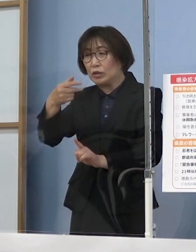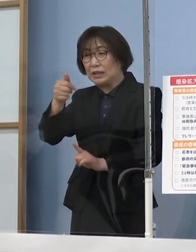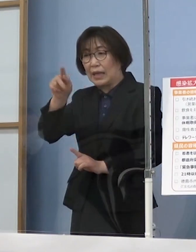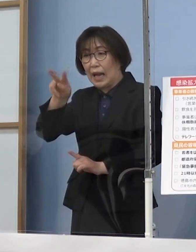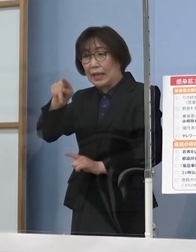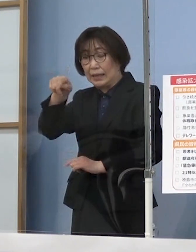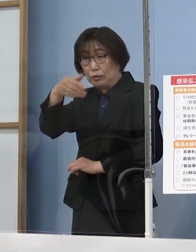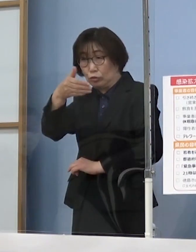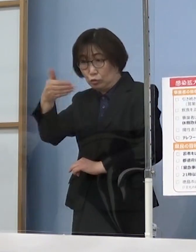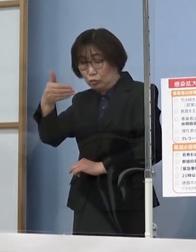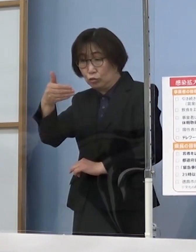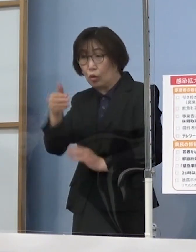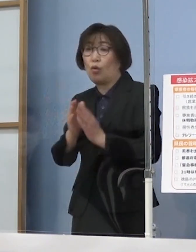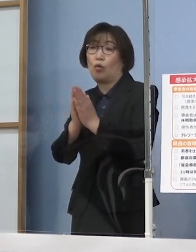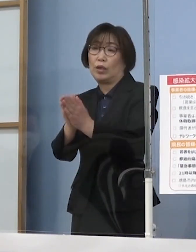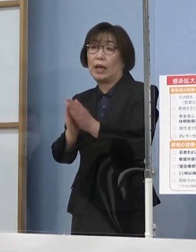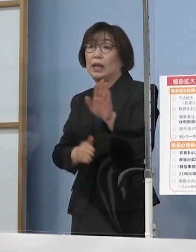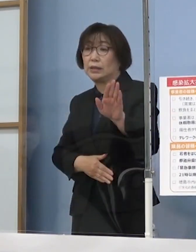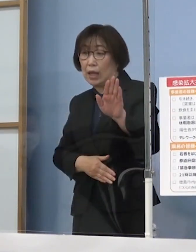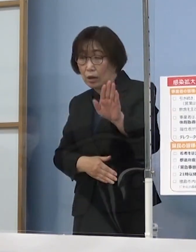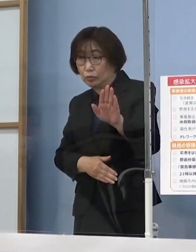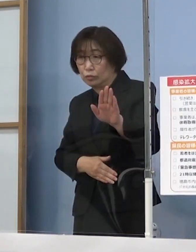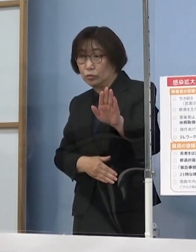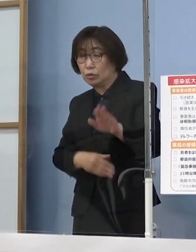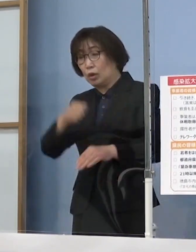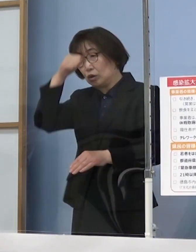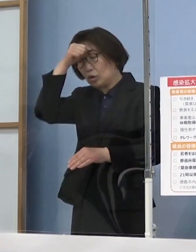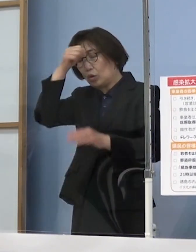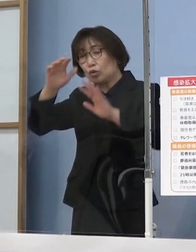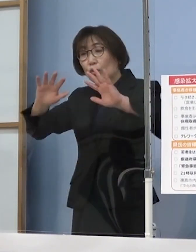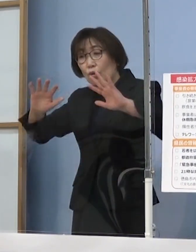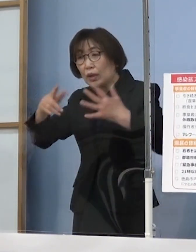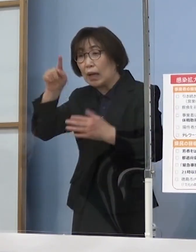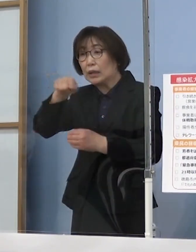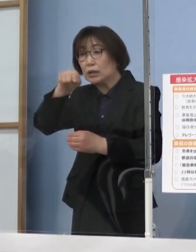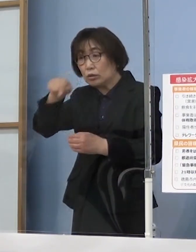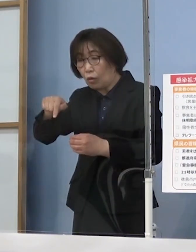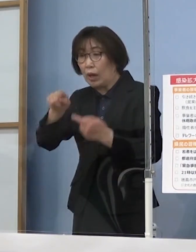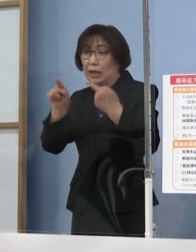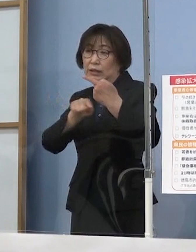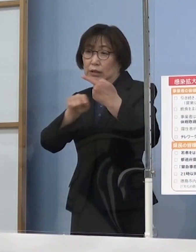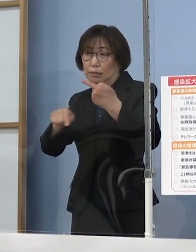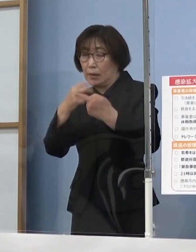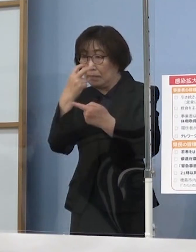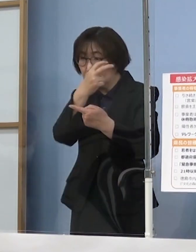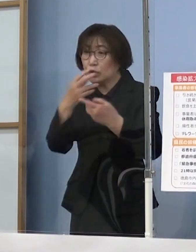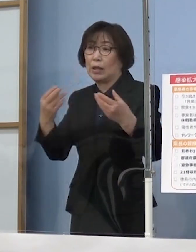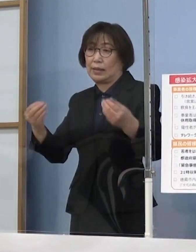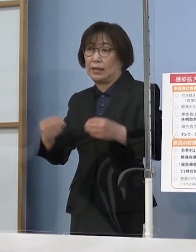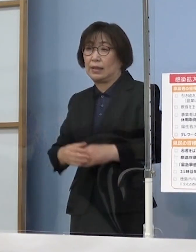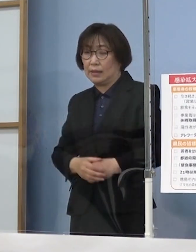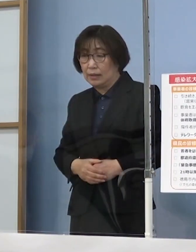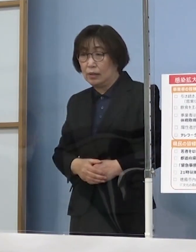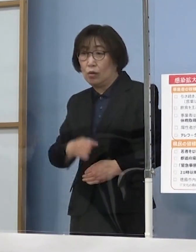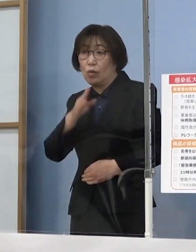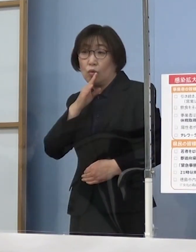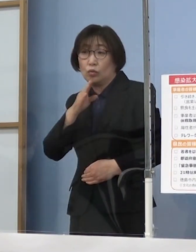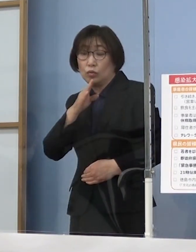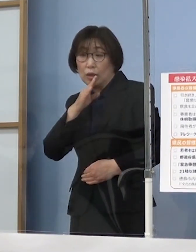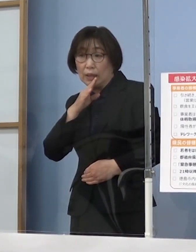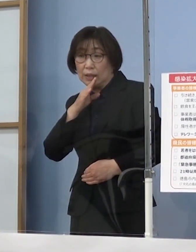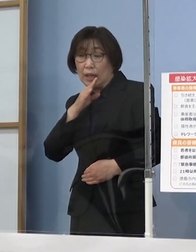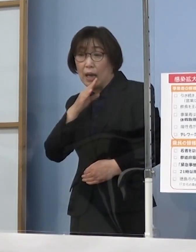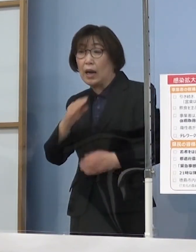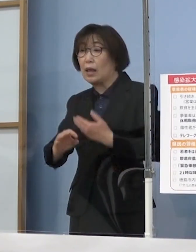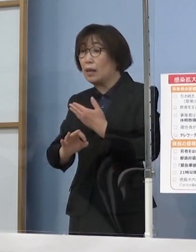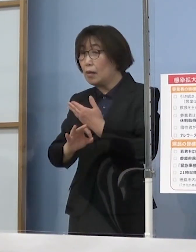ております。今回も無症状の方1名が見つかったところでありまして、本来だったらこの方が